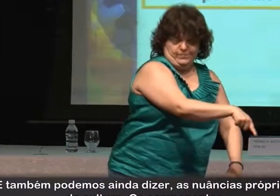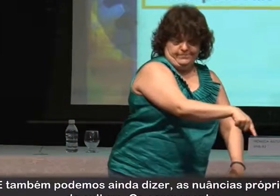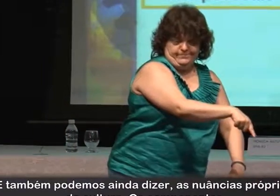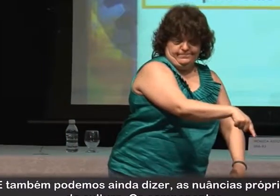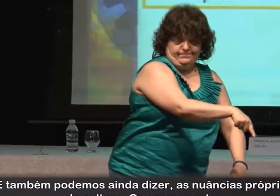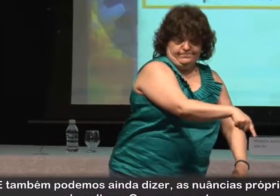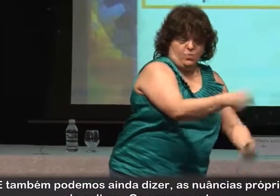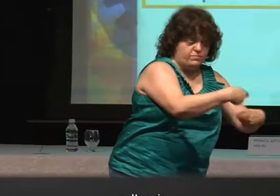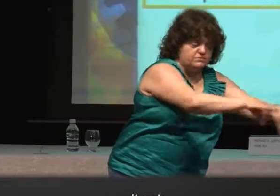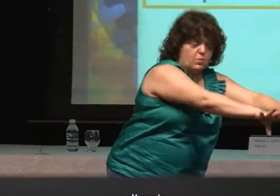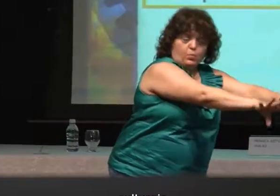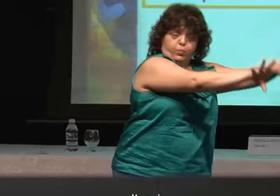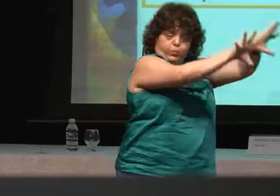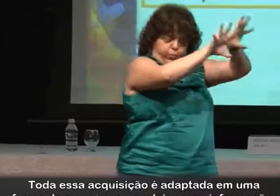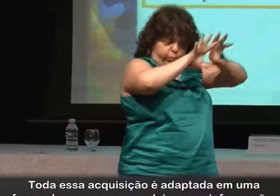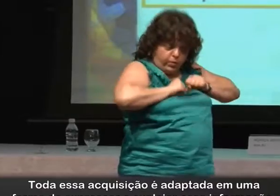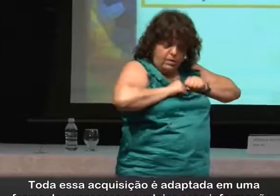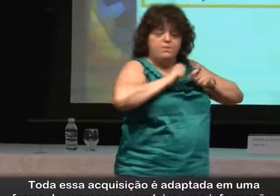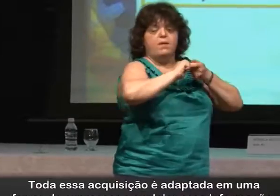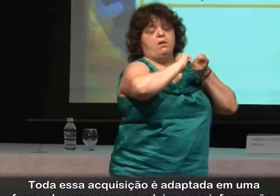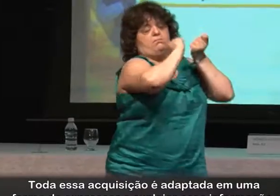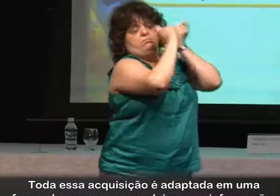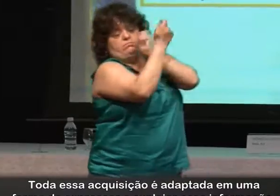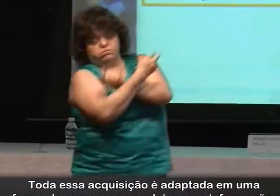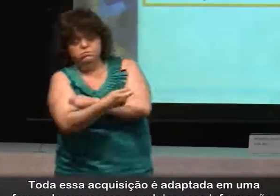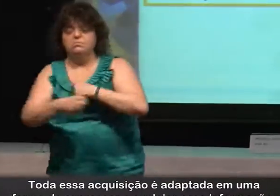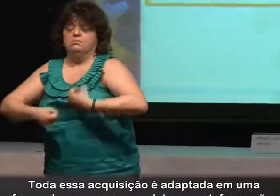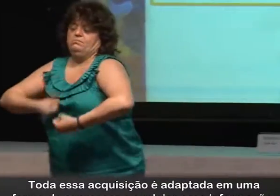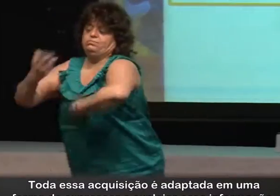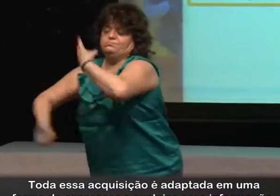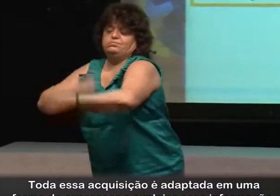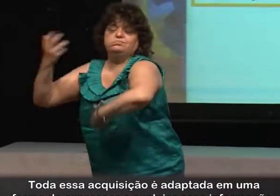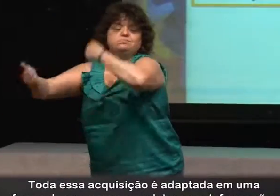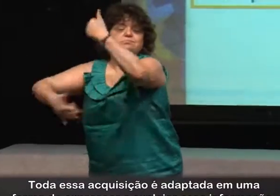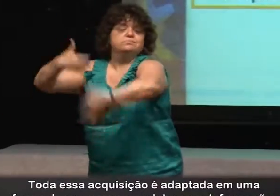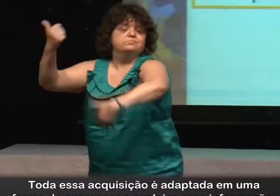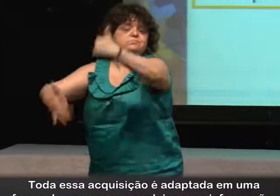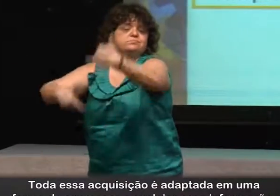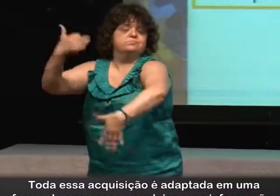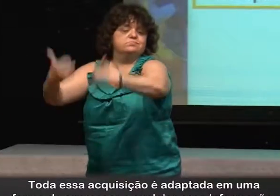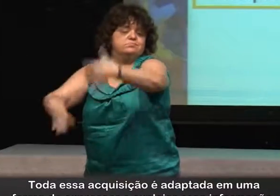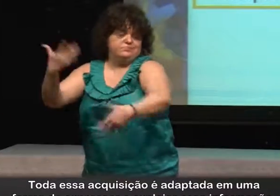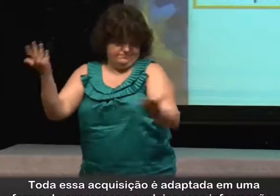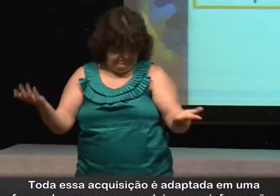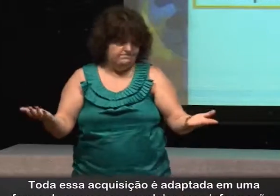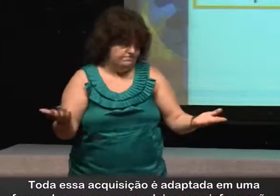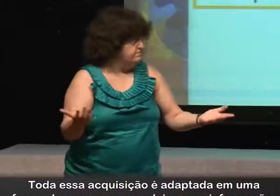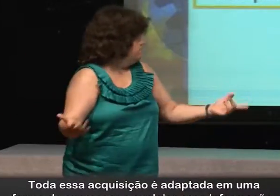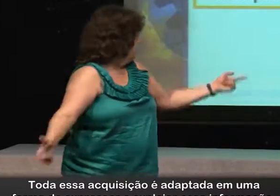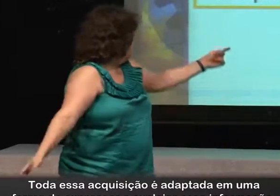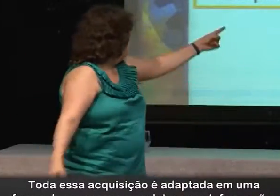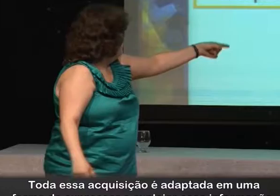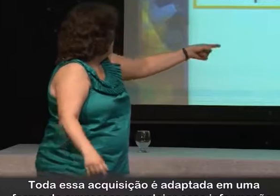os componentes culturais. Toda essa aquisição ela é adaptada então na forma de expressar e de explicar essa